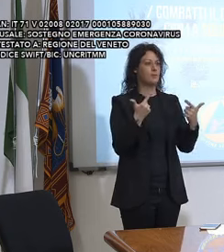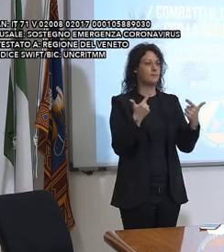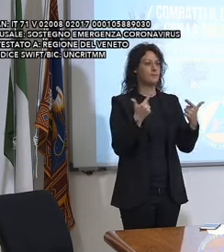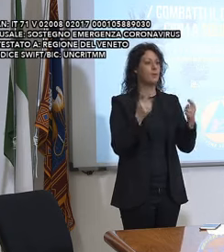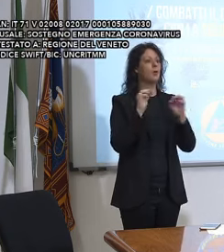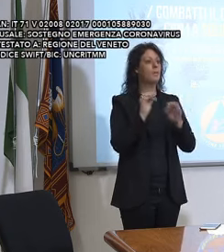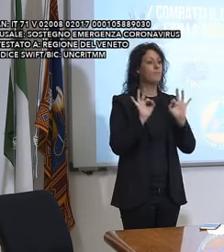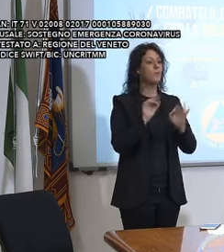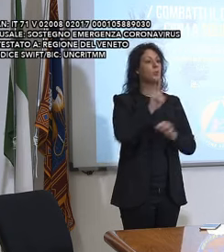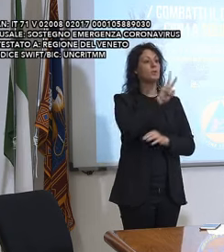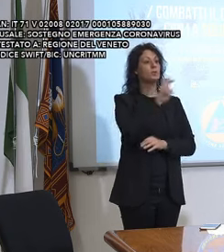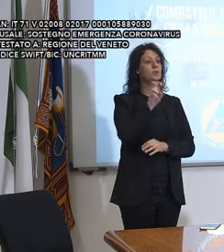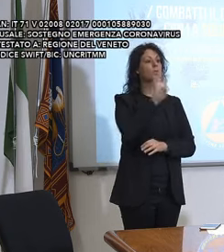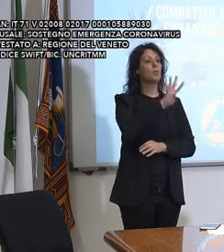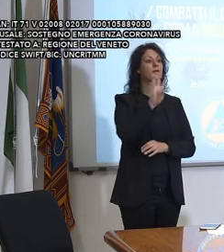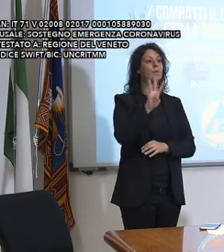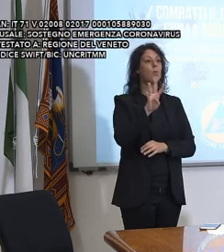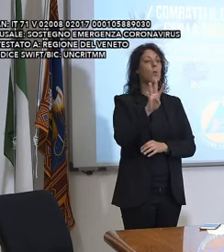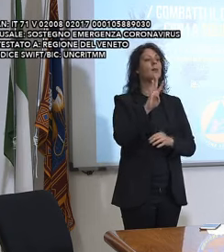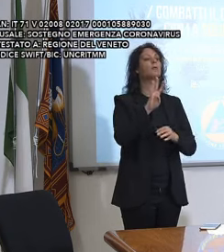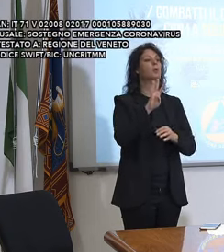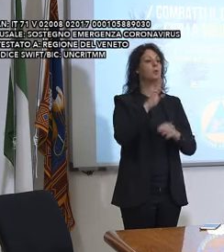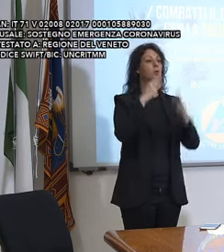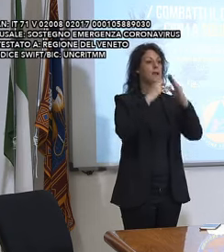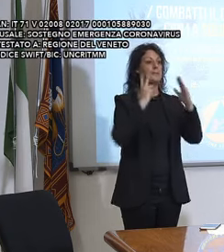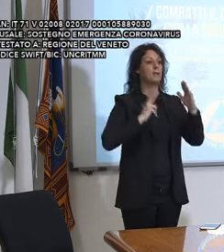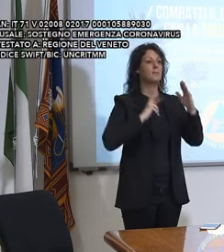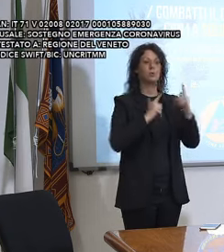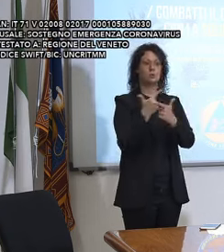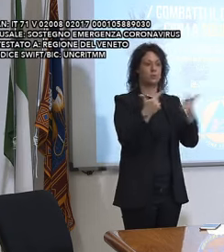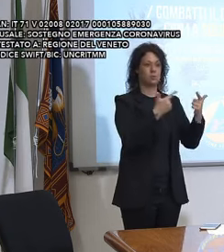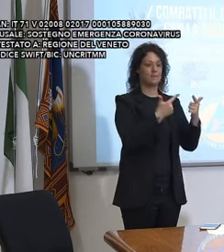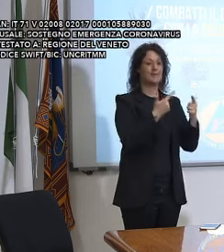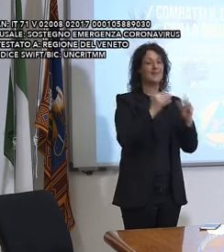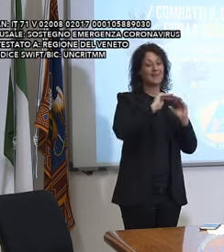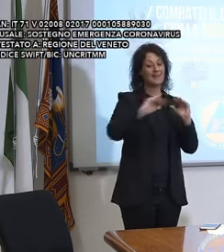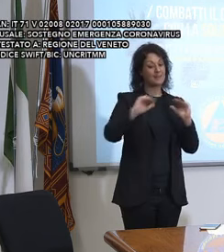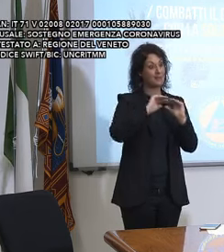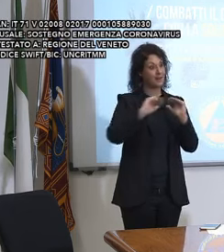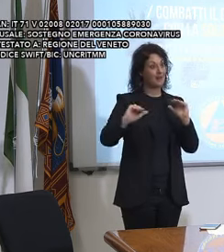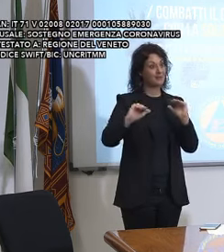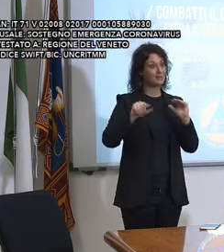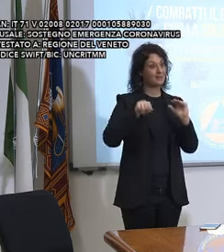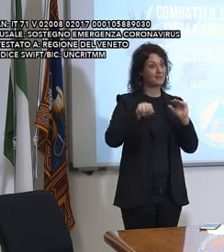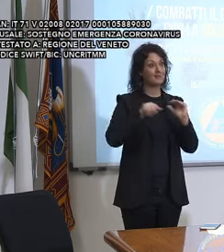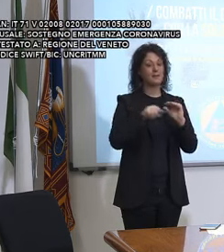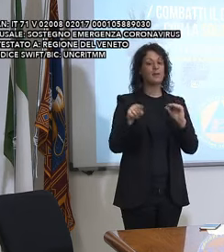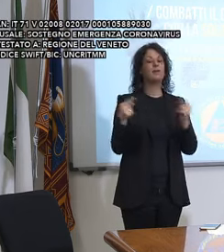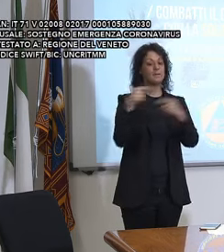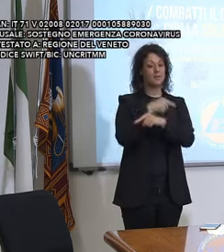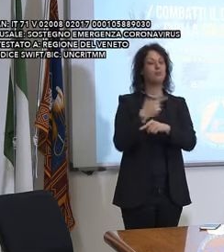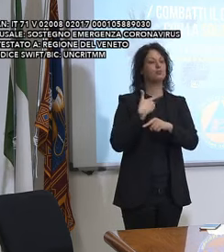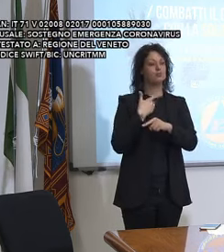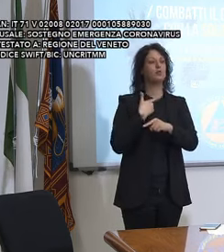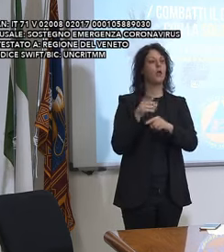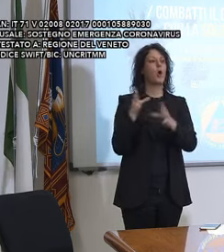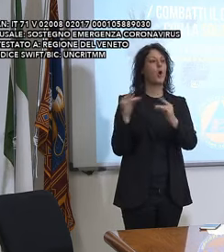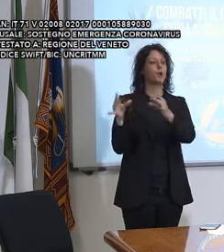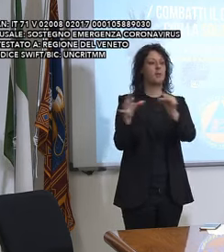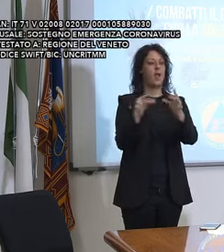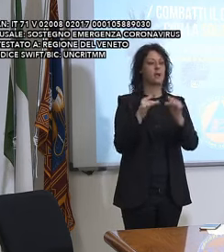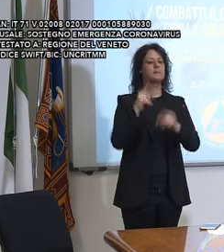244 strutture. Il rimanente 26,1% invece hanno contagi che possono variare